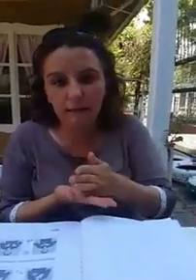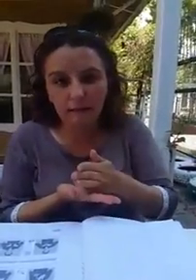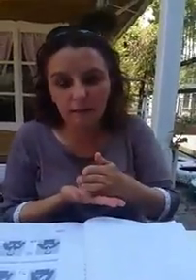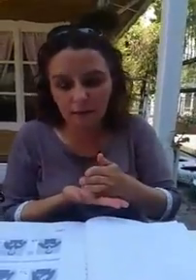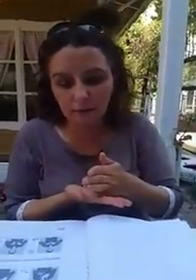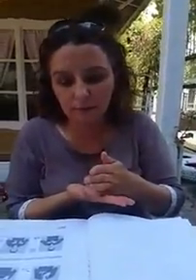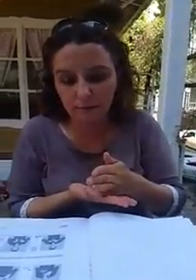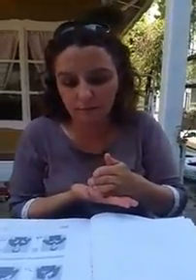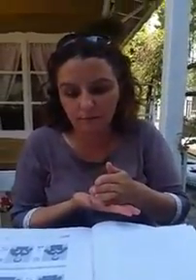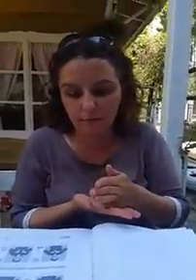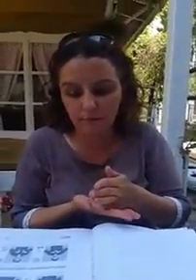Satır,